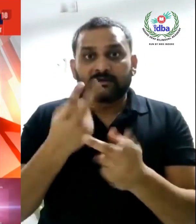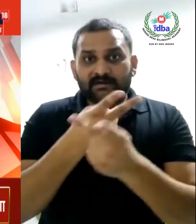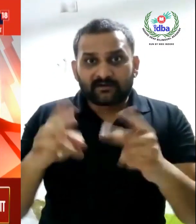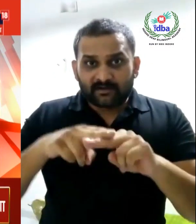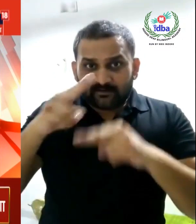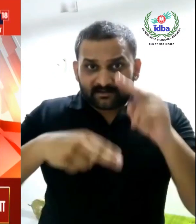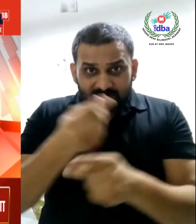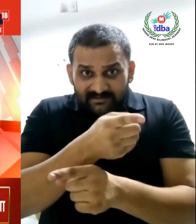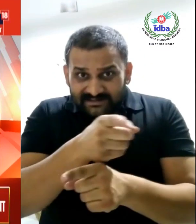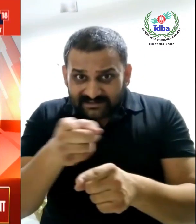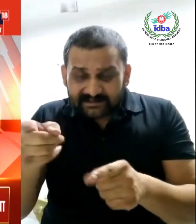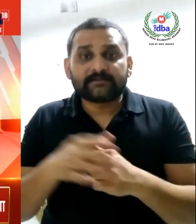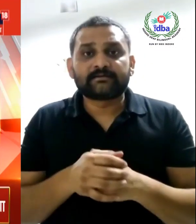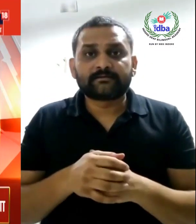को